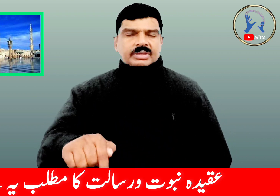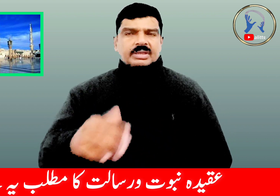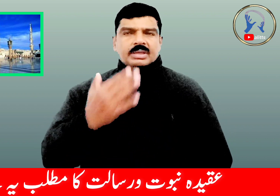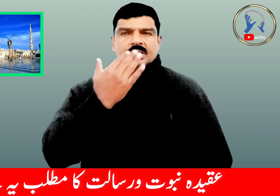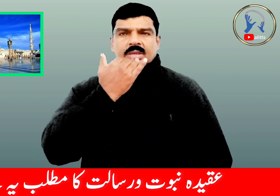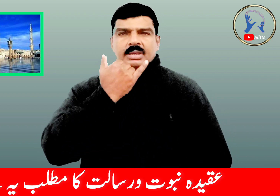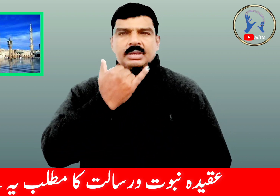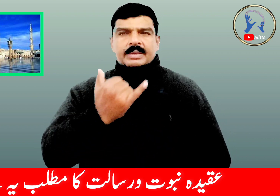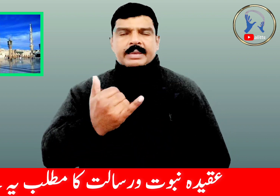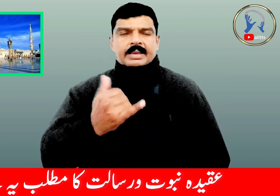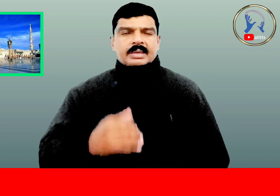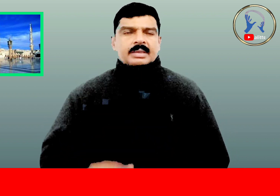یہ ہے